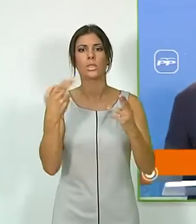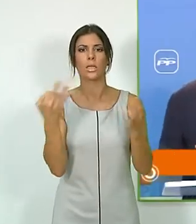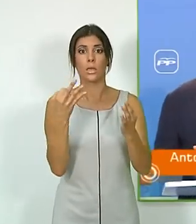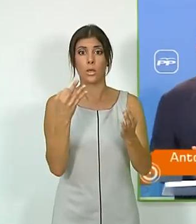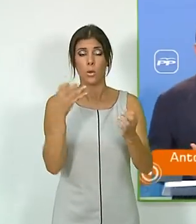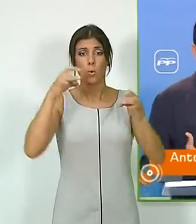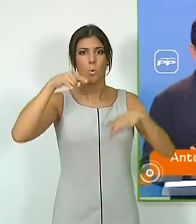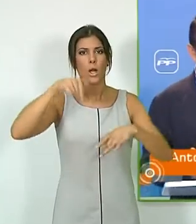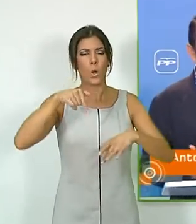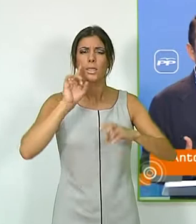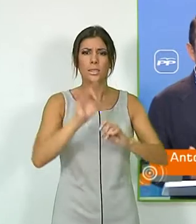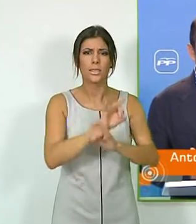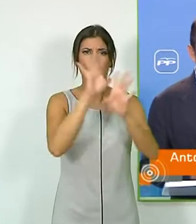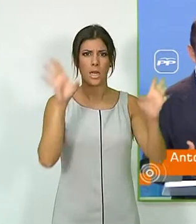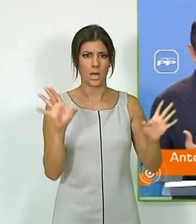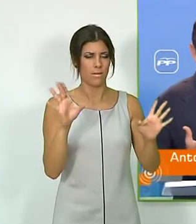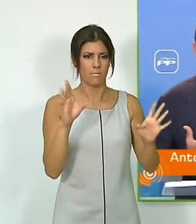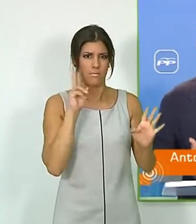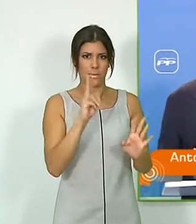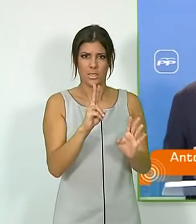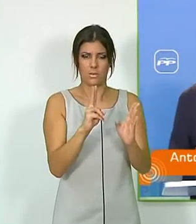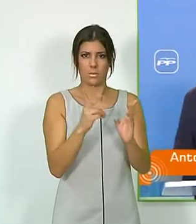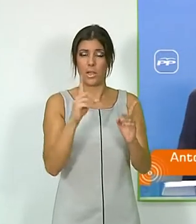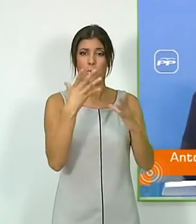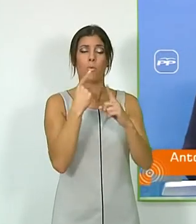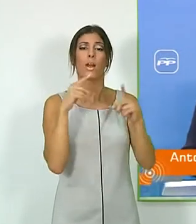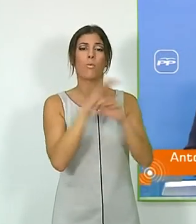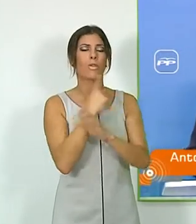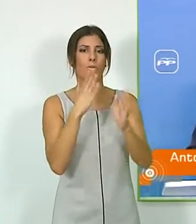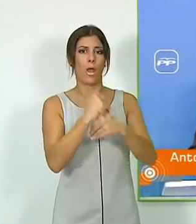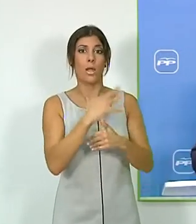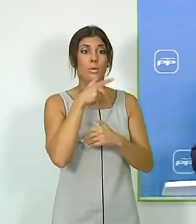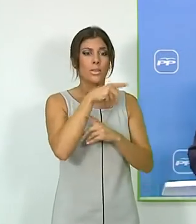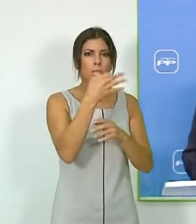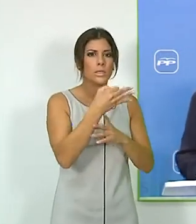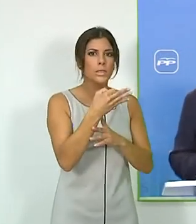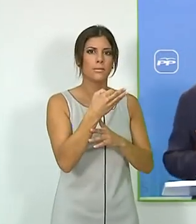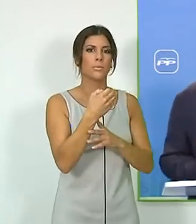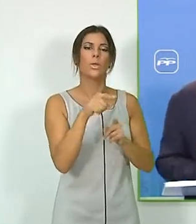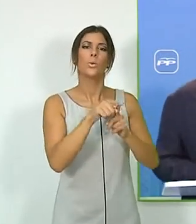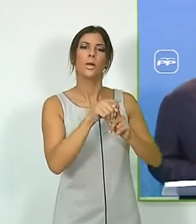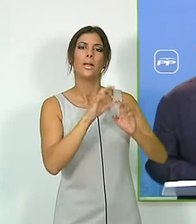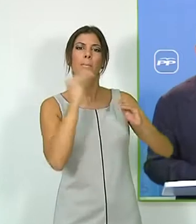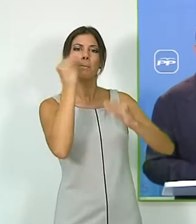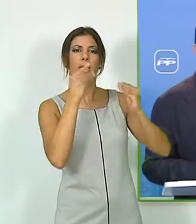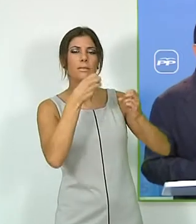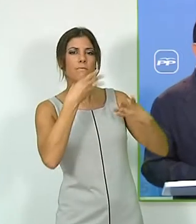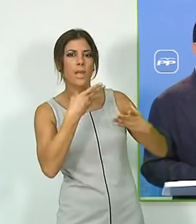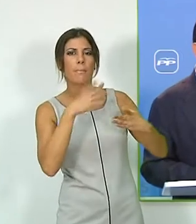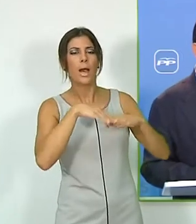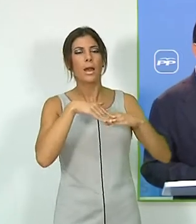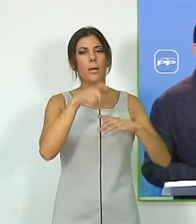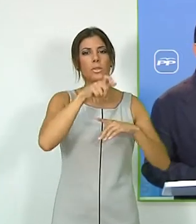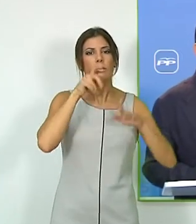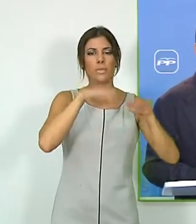demostrar, como hoy claramente es una evidencia, que se trata de una candidata que no es de fiar para